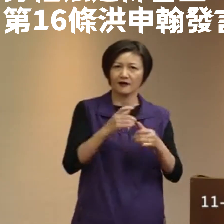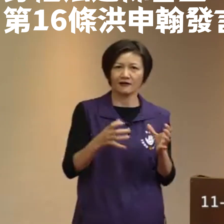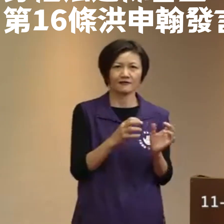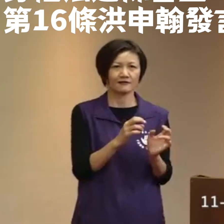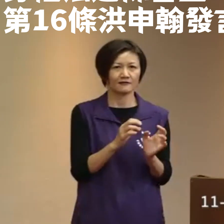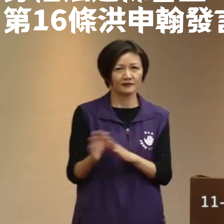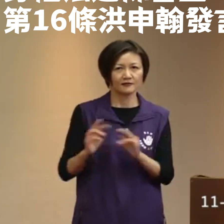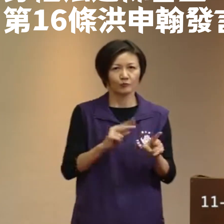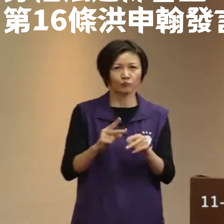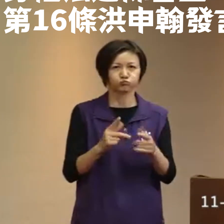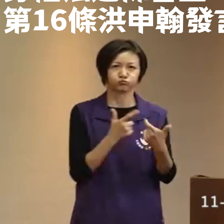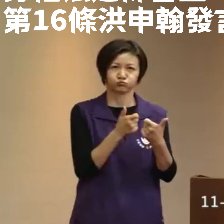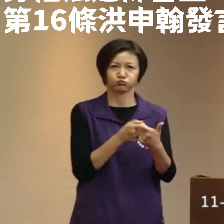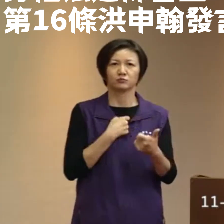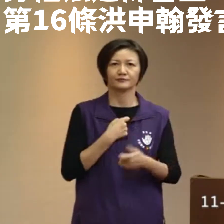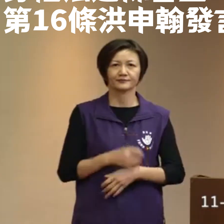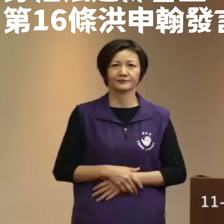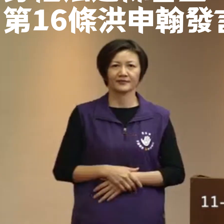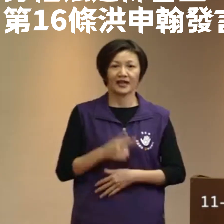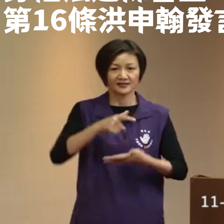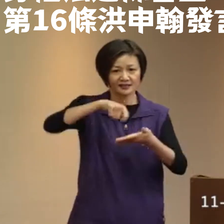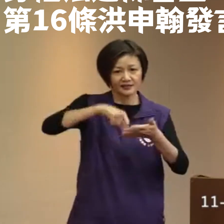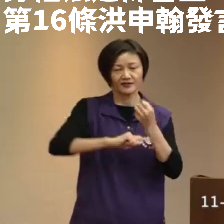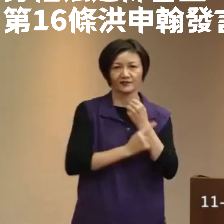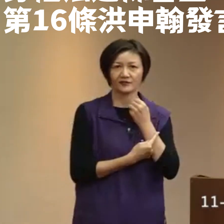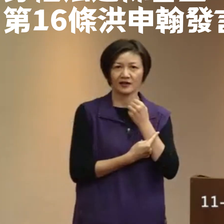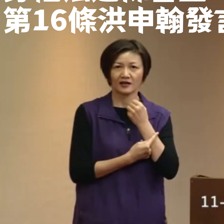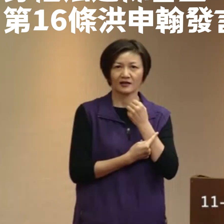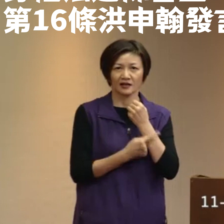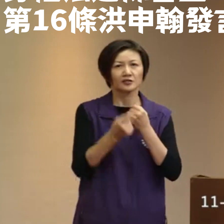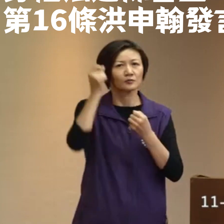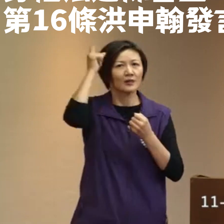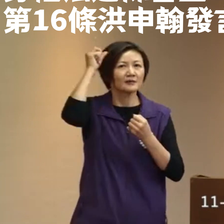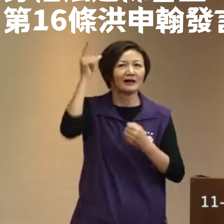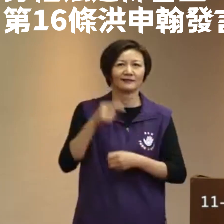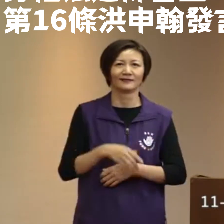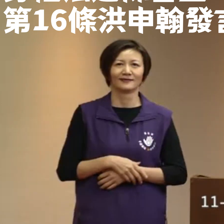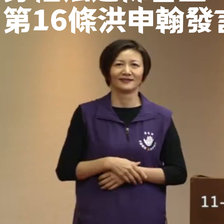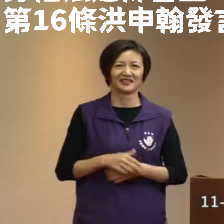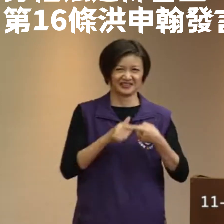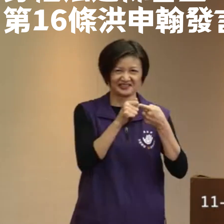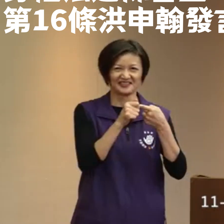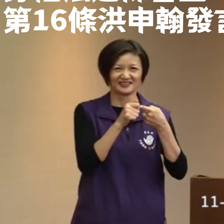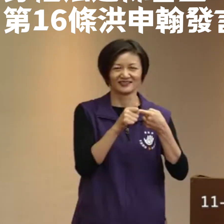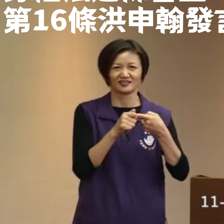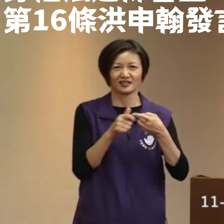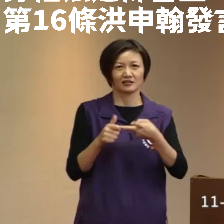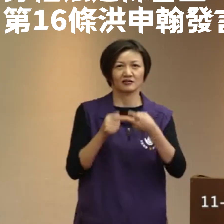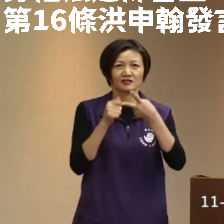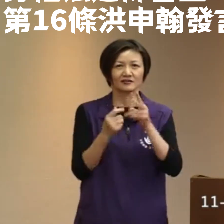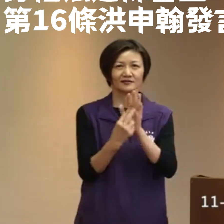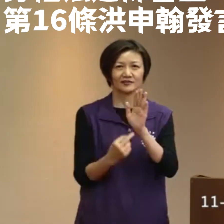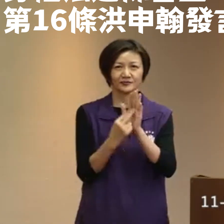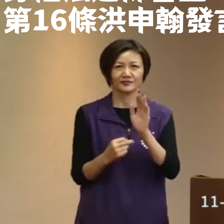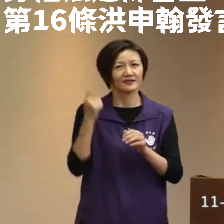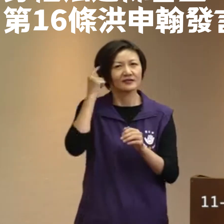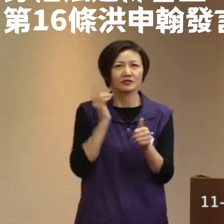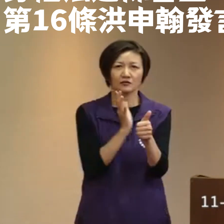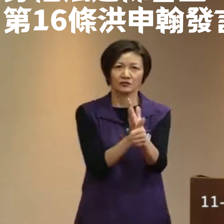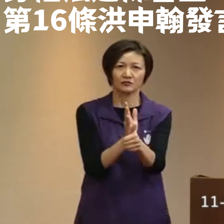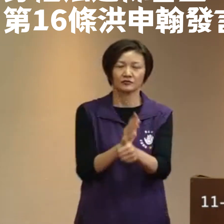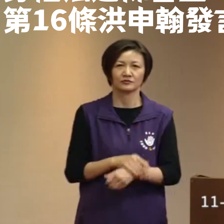法就创造这个写法是聪明的，这是第一个事情。可第二个事情是我想要问的问题